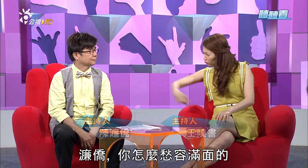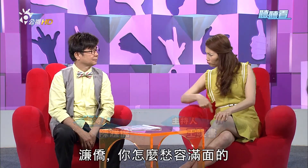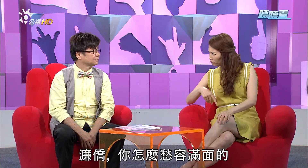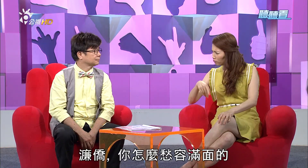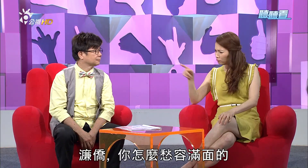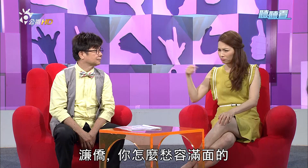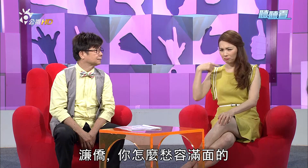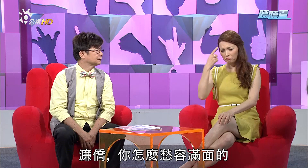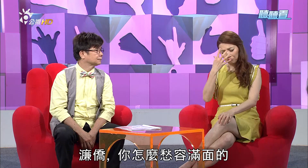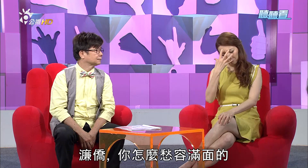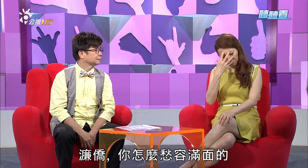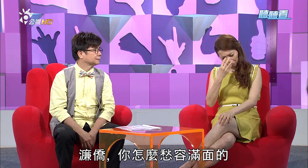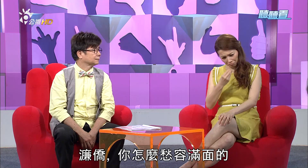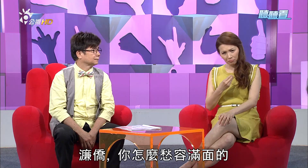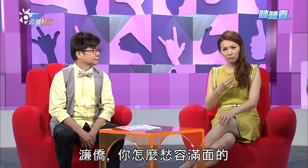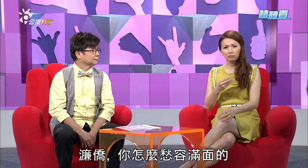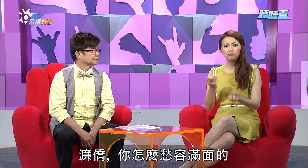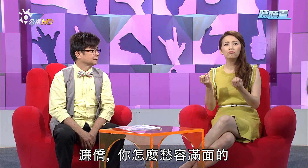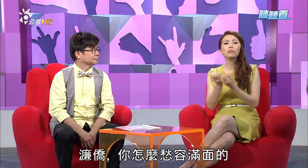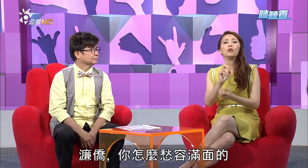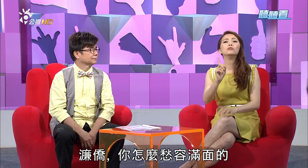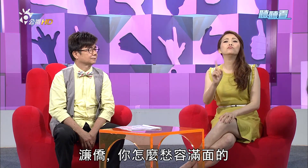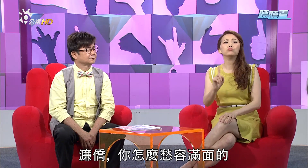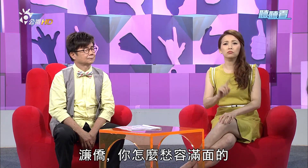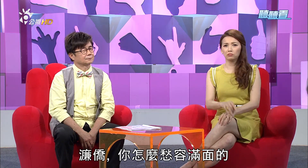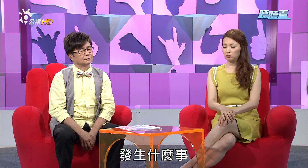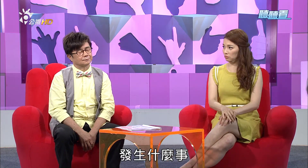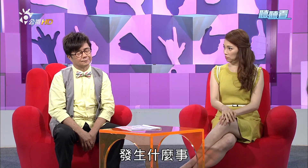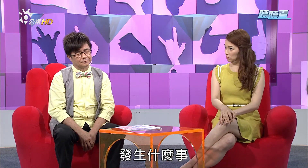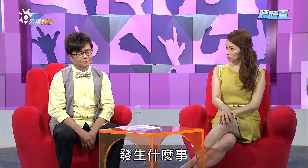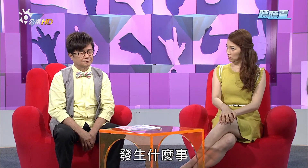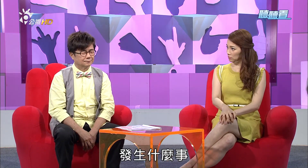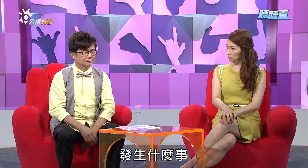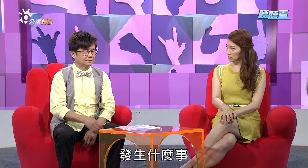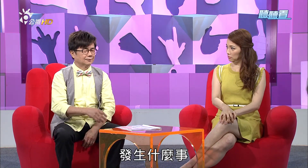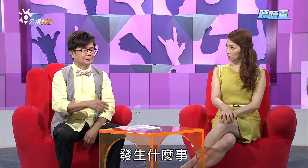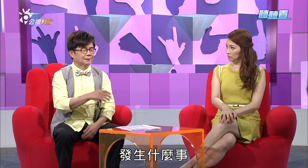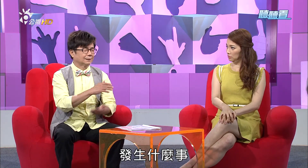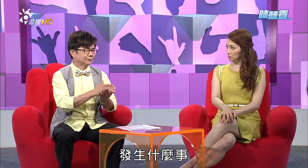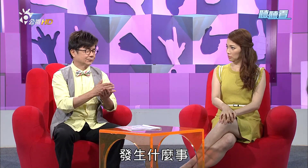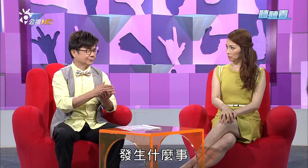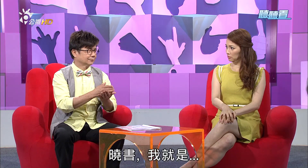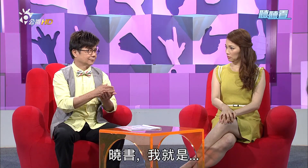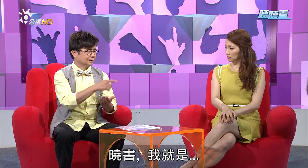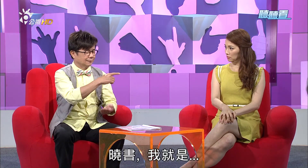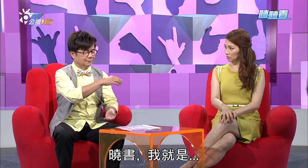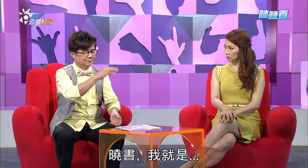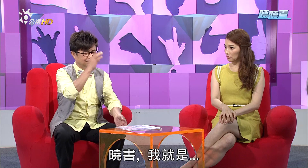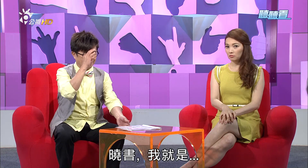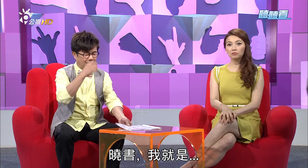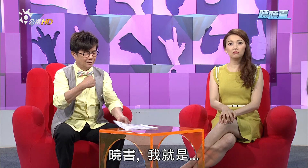连桥，你怎么愁容满面的？发生什么事？ 小叔啊，我就